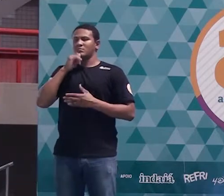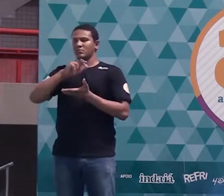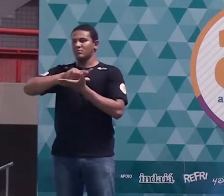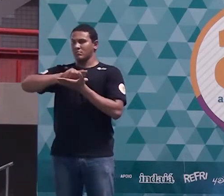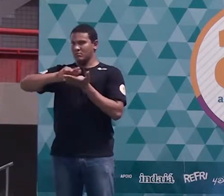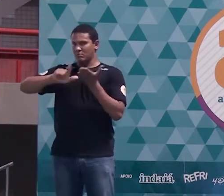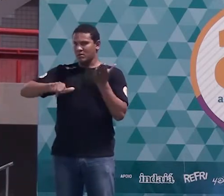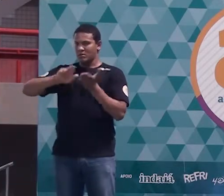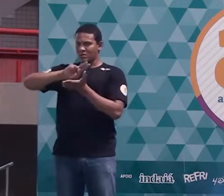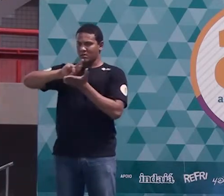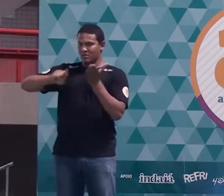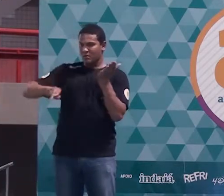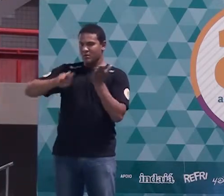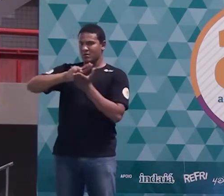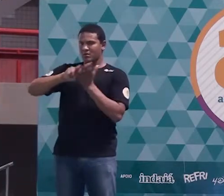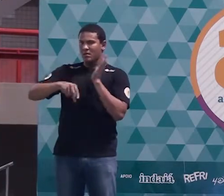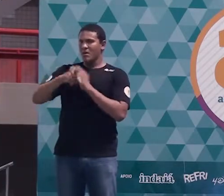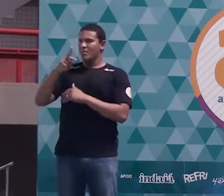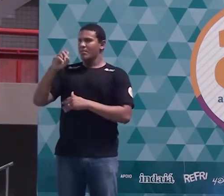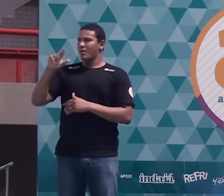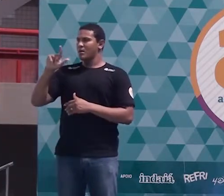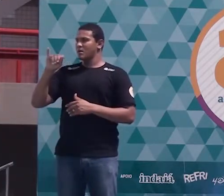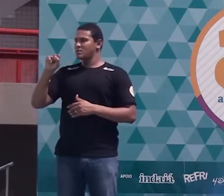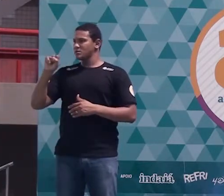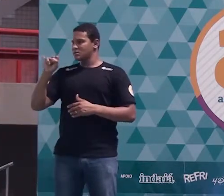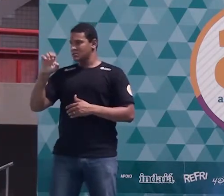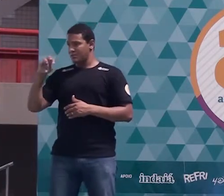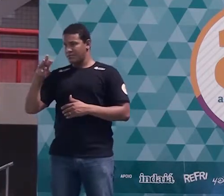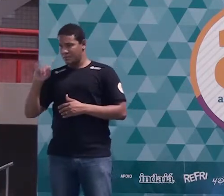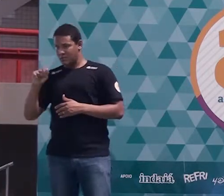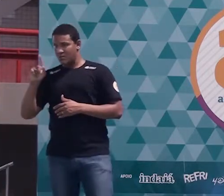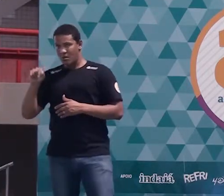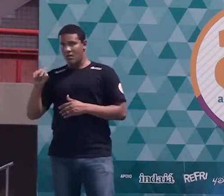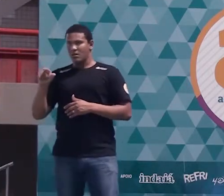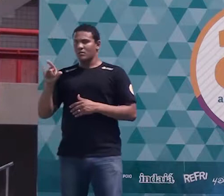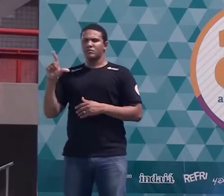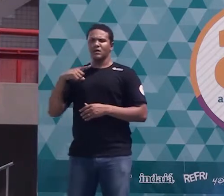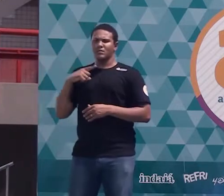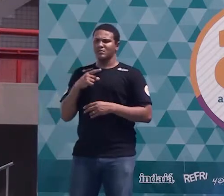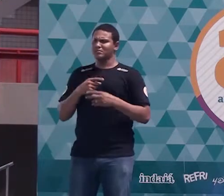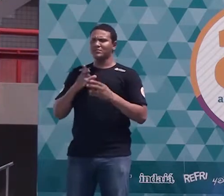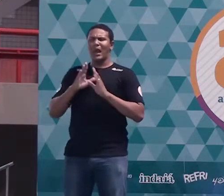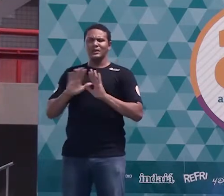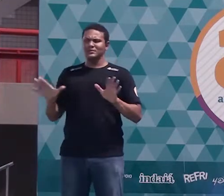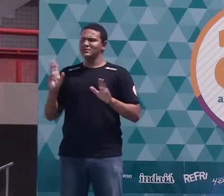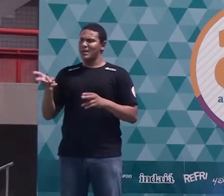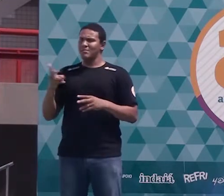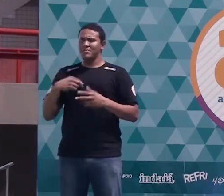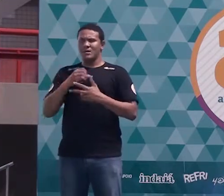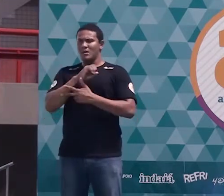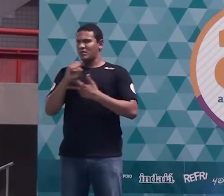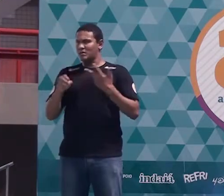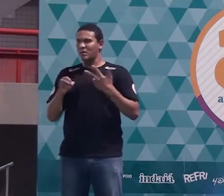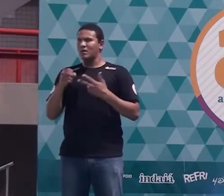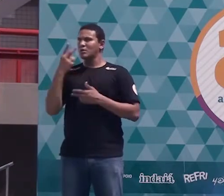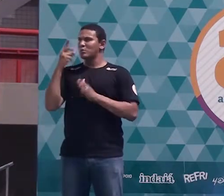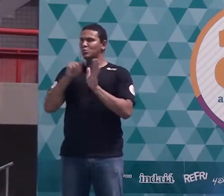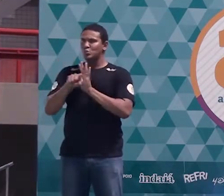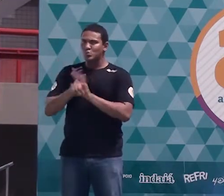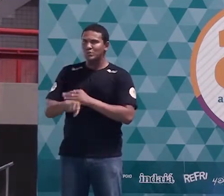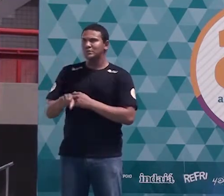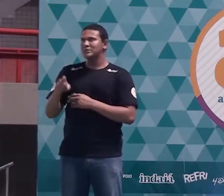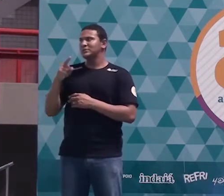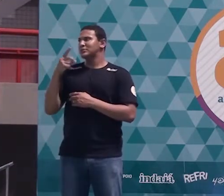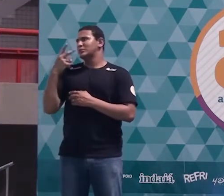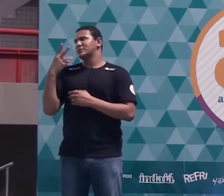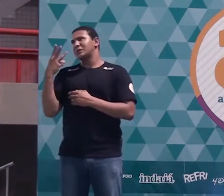Polissemia. Gente, essas palavras que eu estou dizendo para vocês são duas questões, no mínimo, na prova lá do Enem. Toda prova cai. Eu